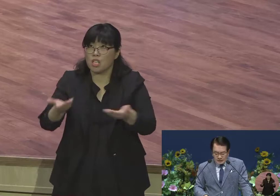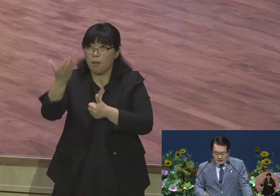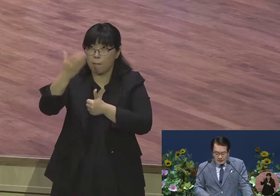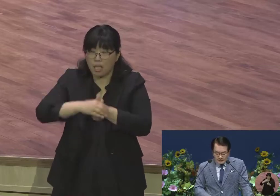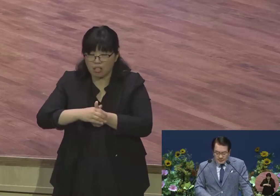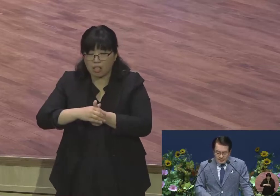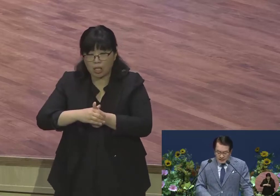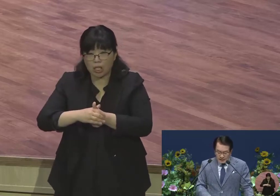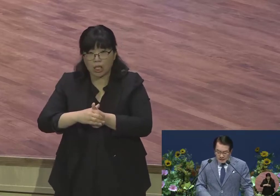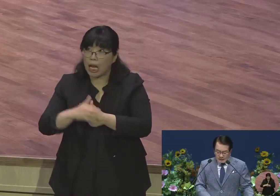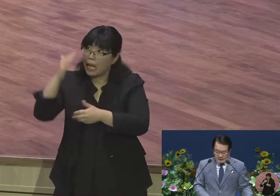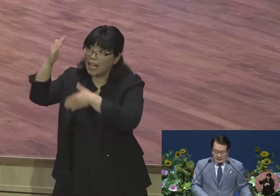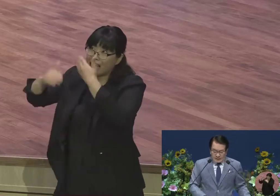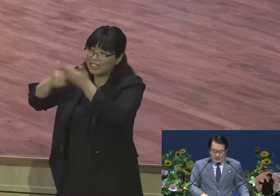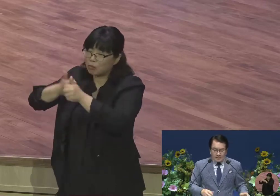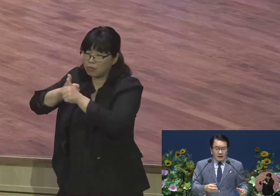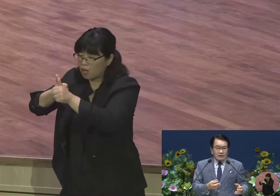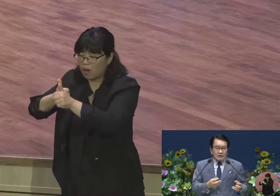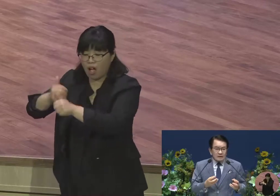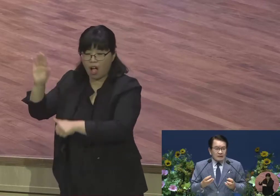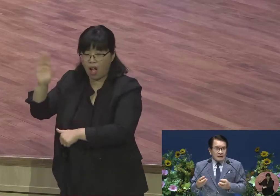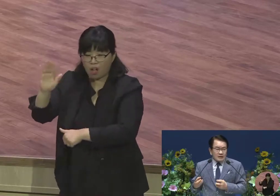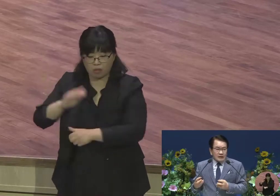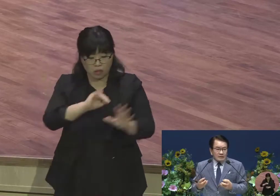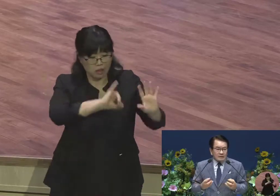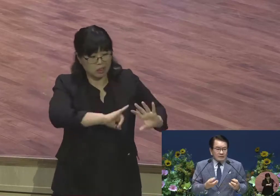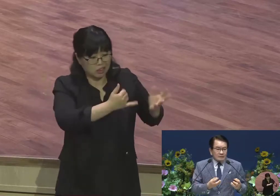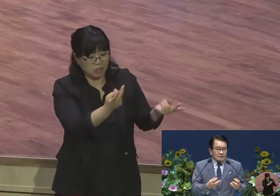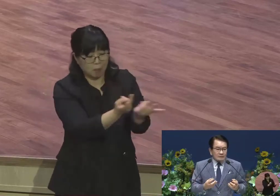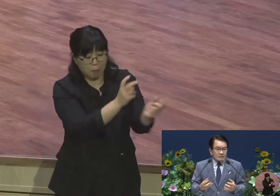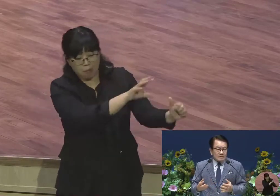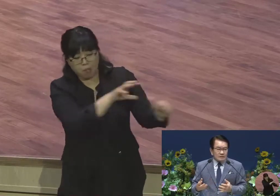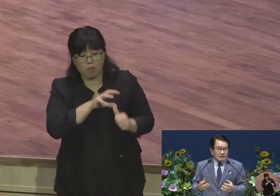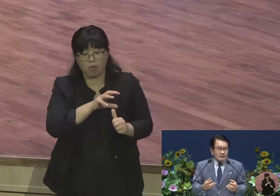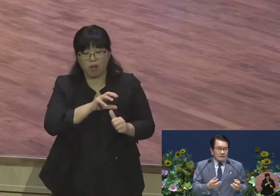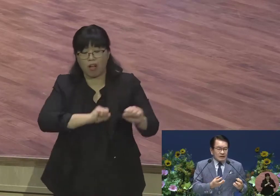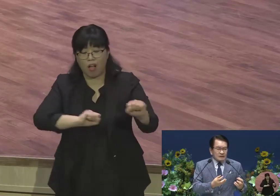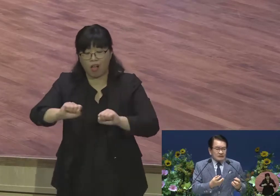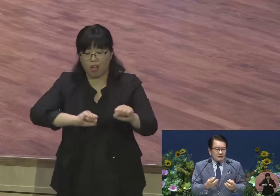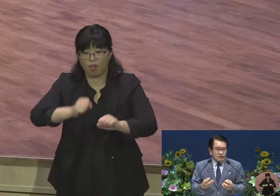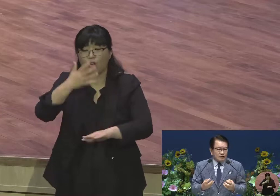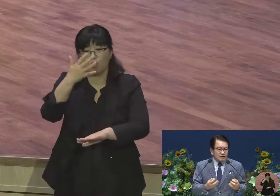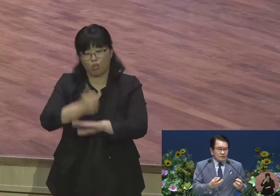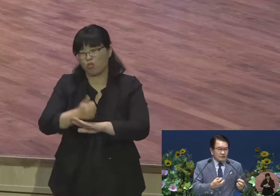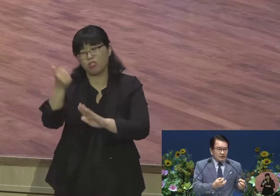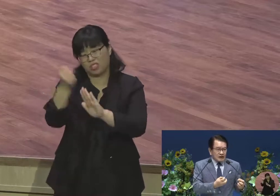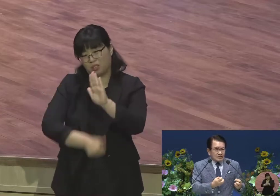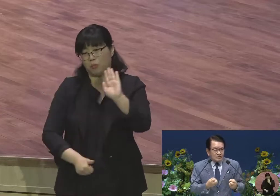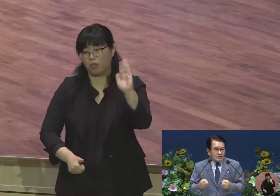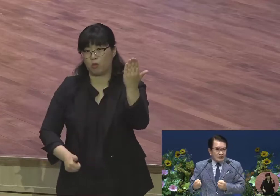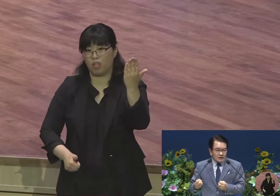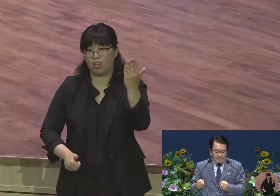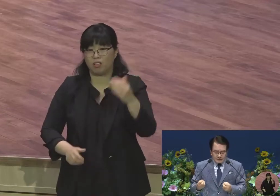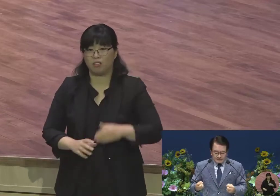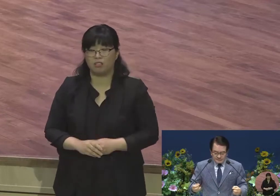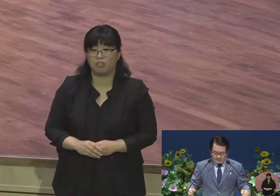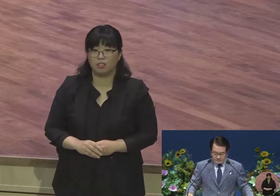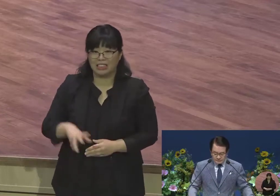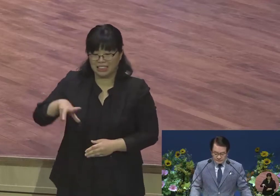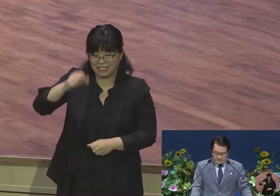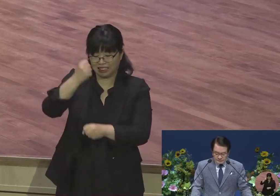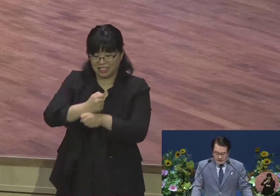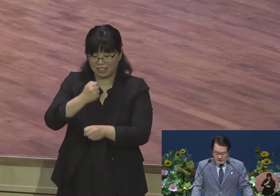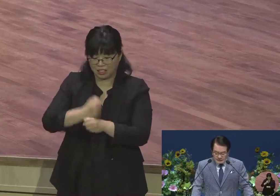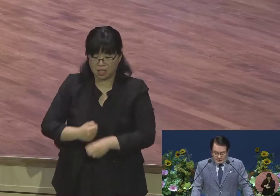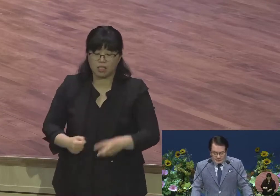그러니까 이렇게 끌려간단 말이에요. 끌려. 이 3세에서 3, 6장 11장에 나를 끌고 다닌단 말이에요.